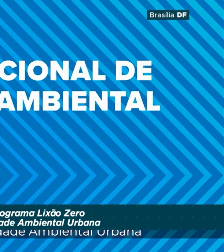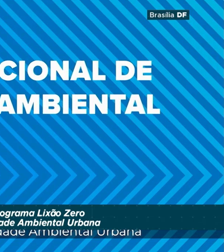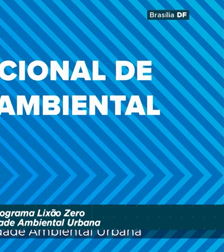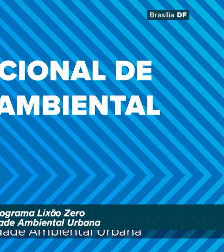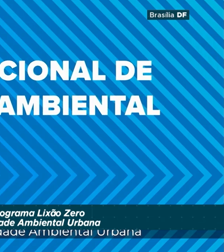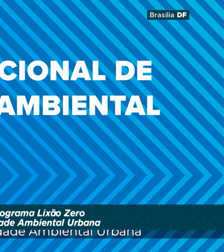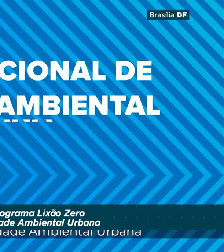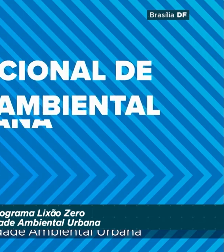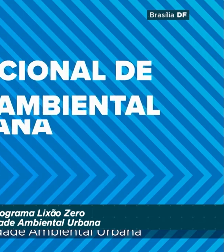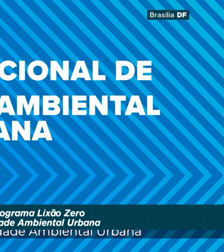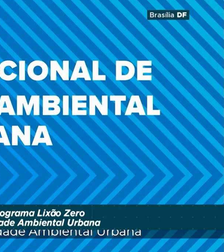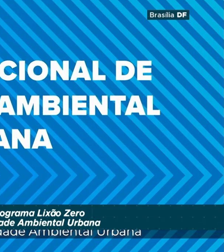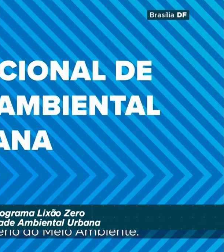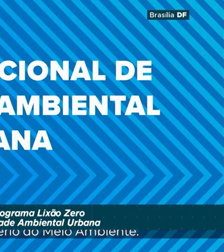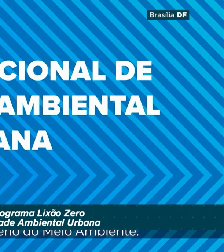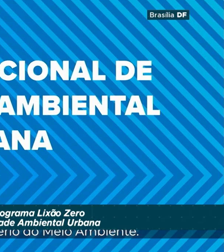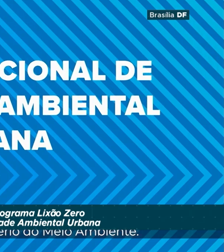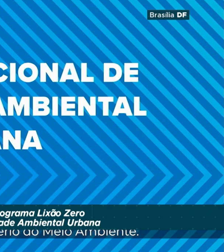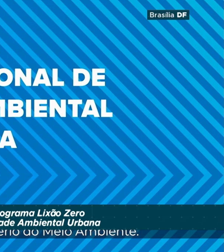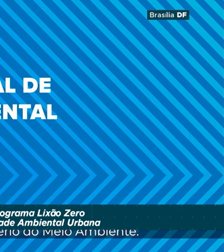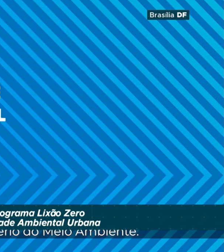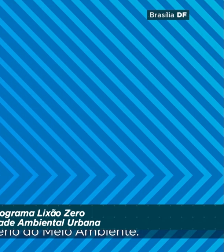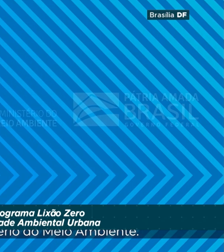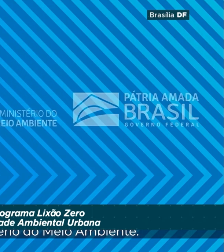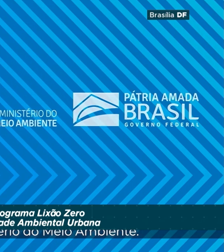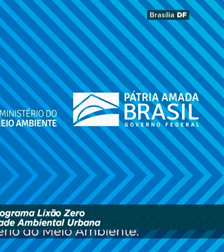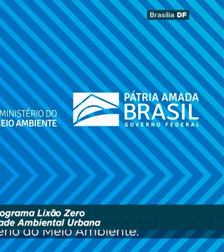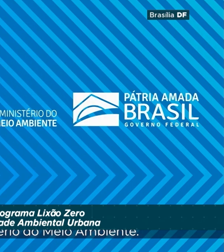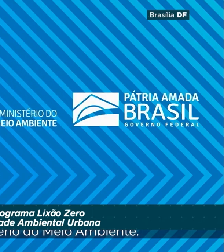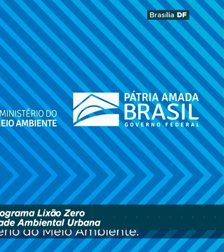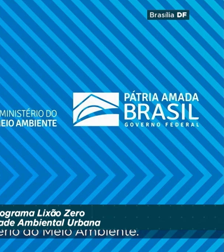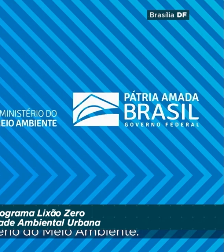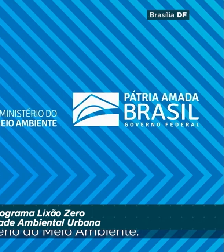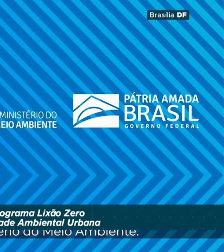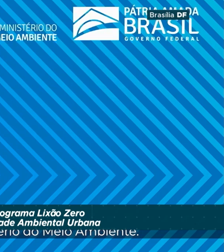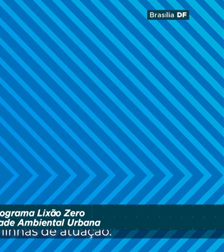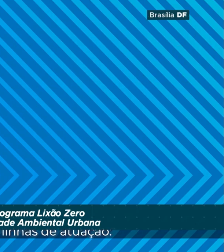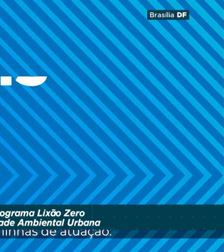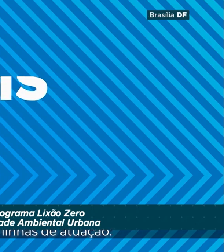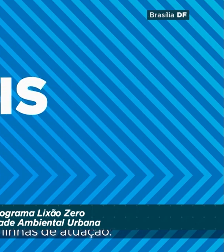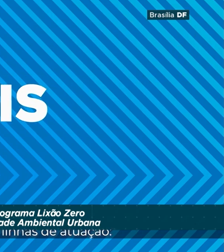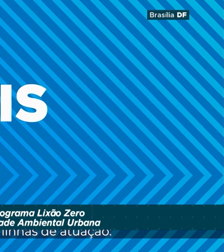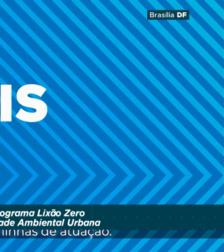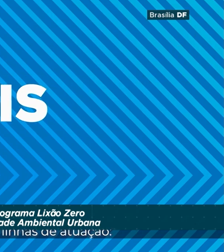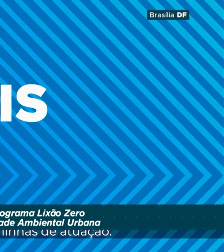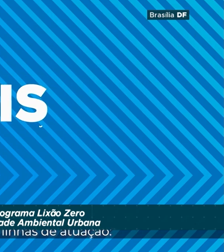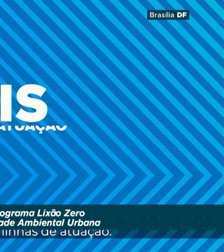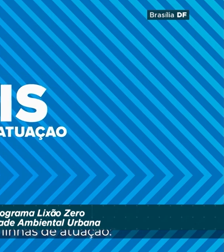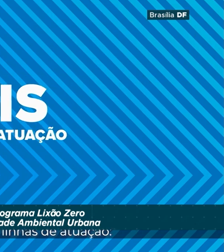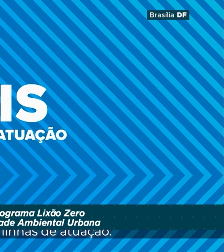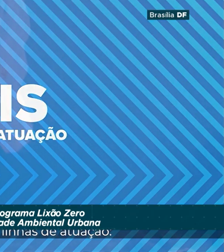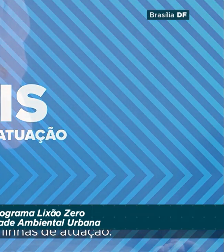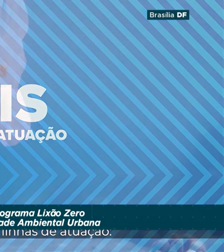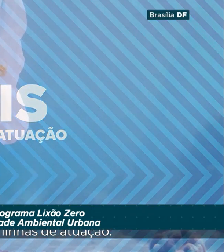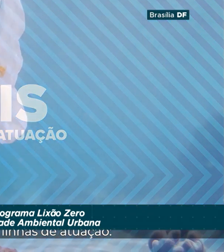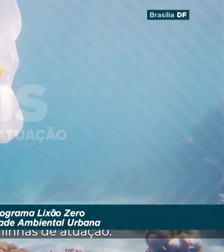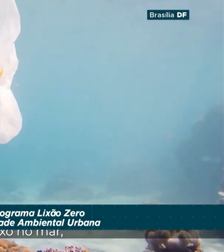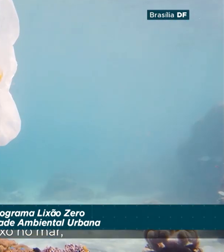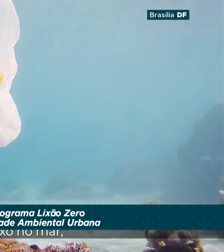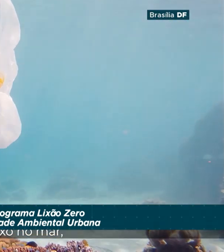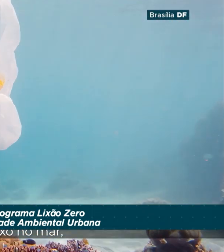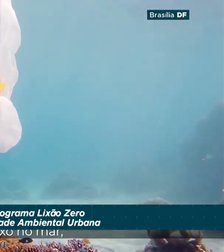de Qualidade Ambiental Urbana é prioridade para o Ministério do Meio Ambiente. Ela é dividida em 6 linhas de